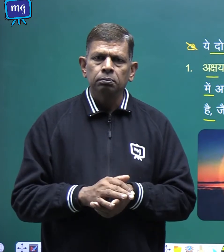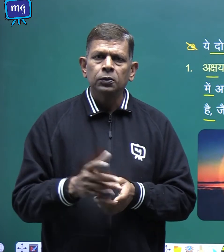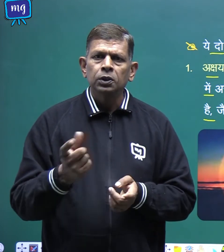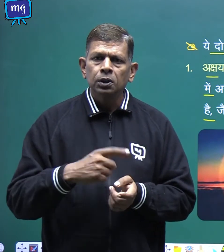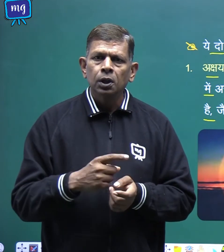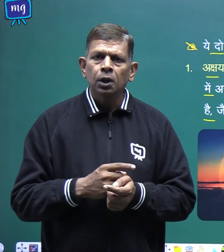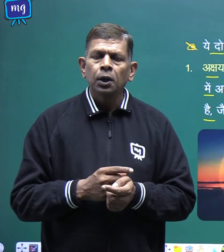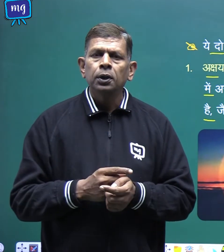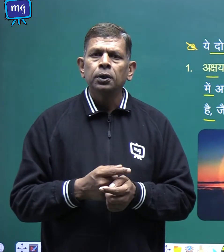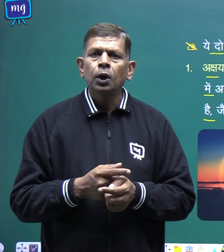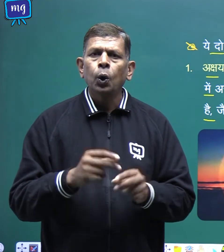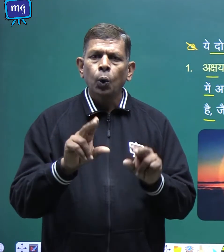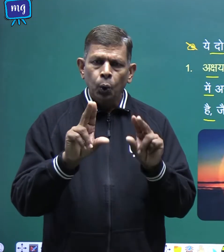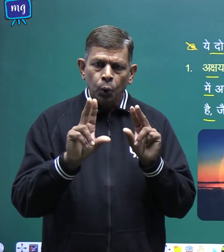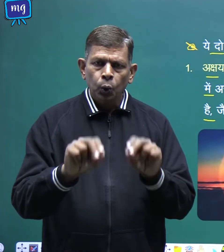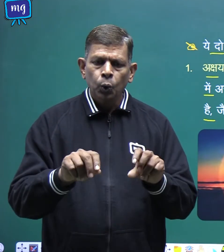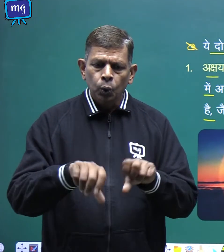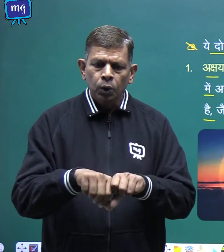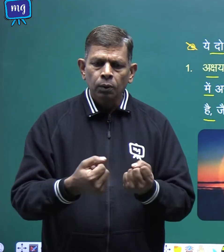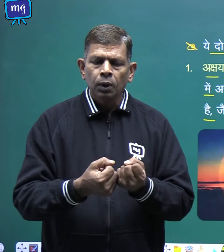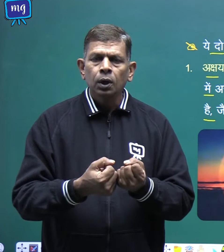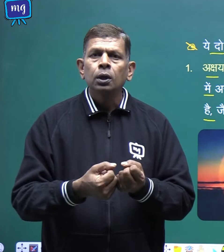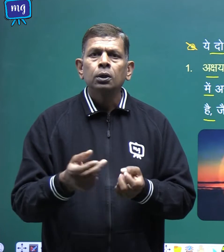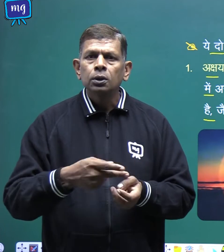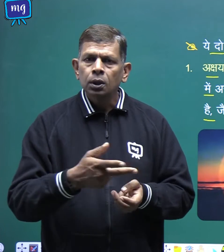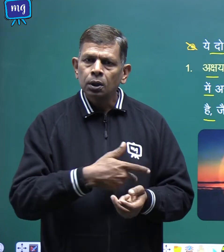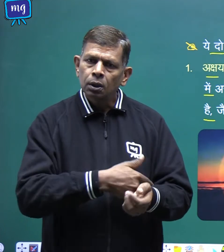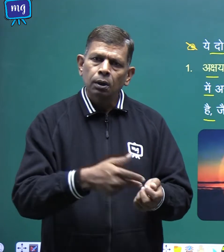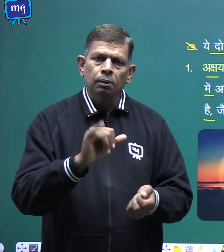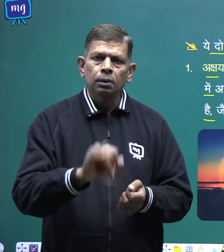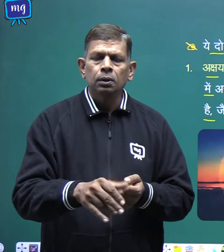इसलिए ये अक्षय प्राकृतिक संसाधन कहलाते हैं।